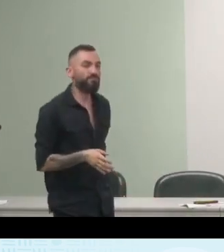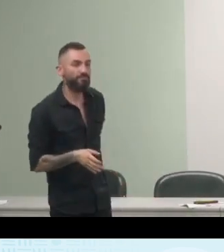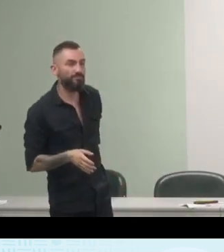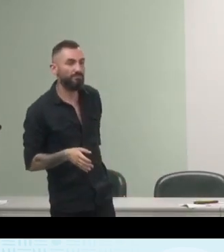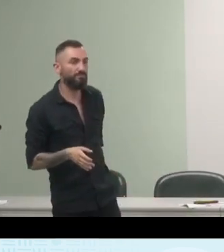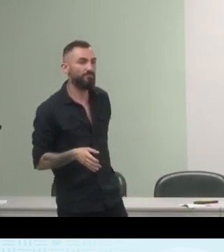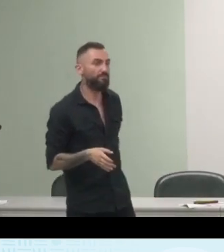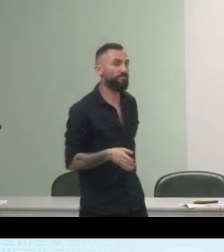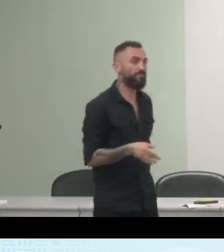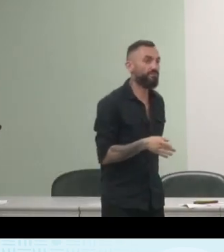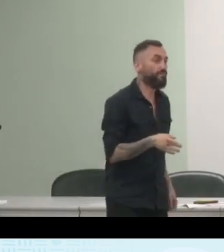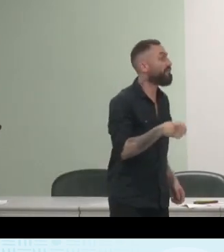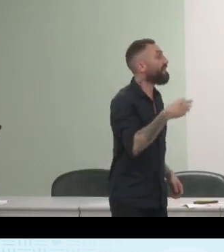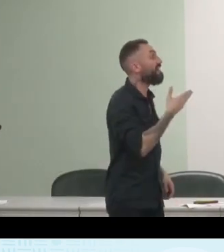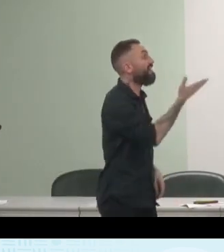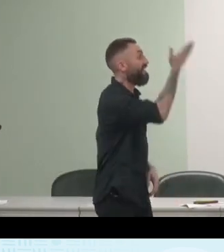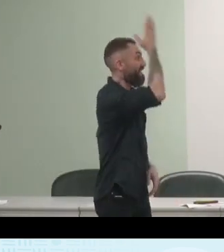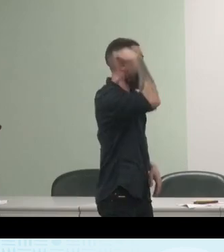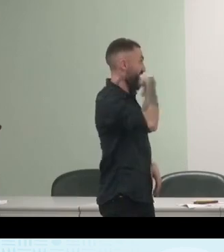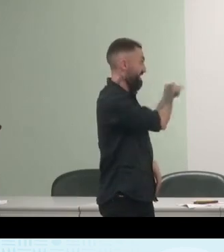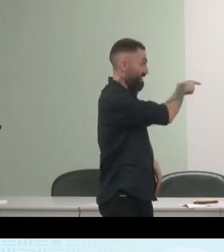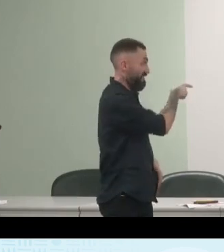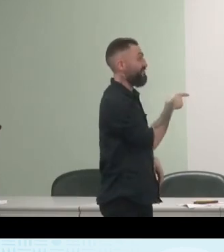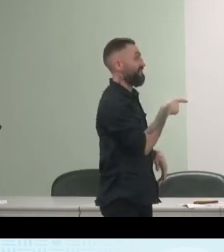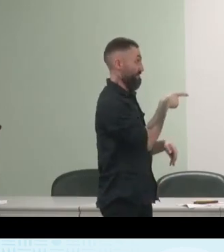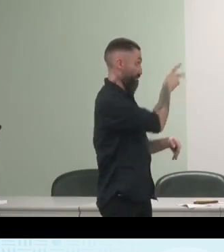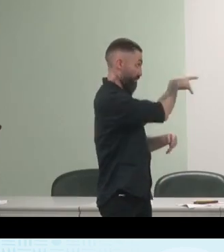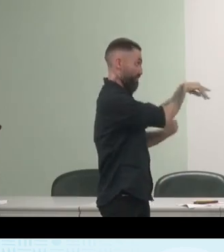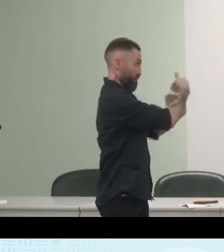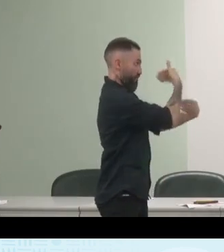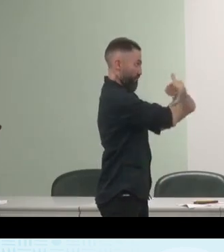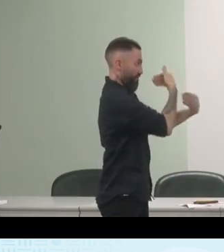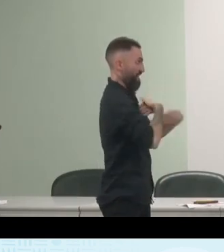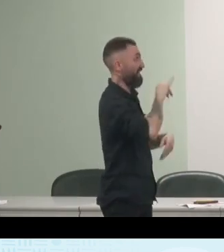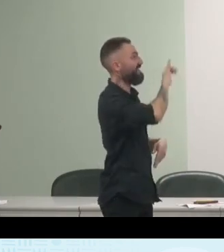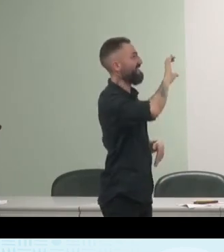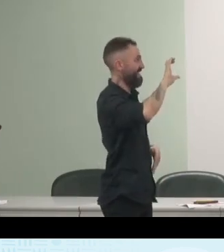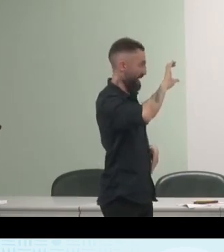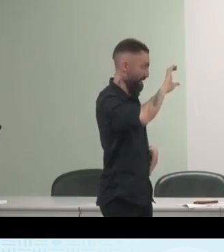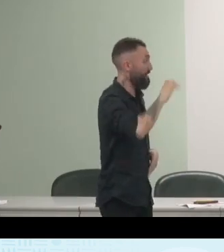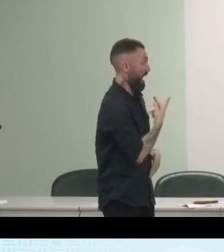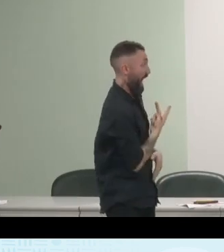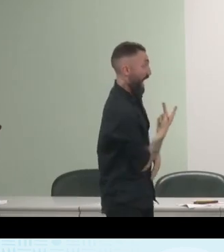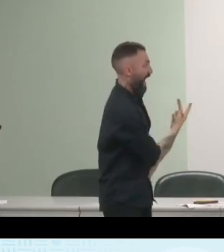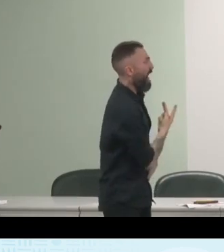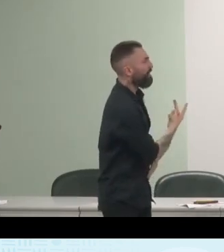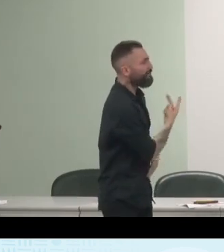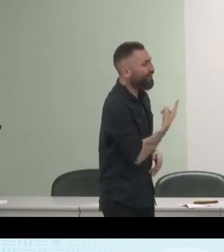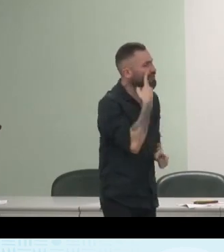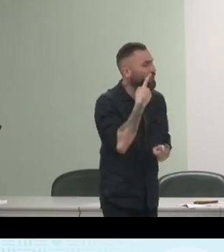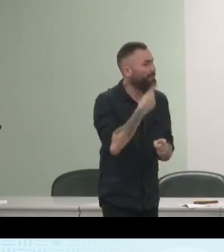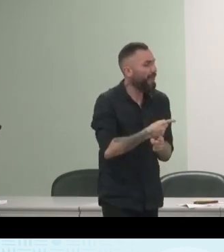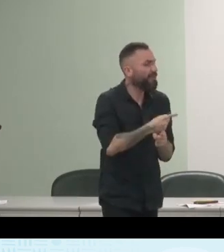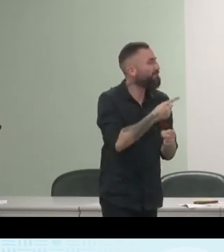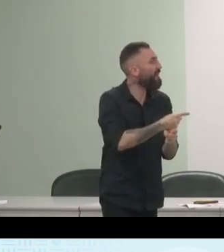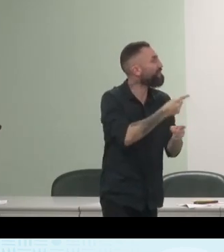Eu fiz iniciação científica com a professora Angélica e a gente percebeu a presença do ou, né,